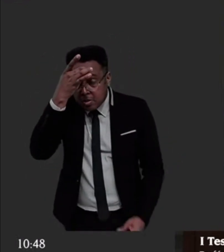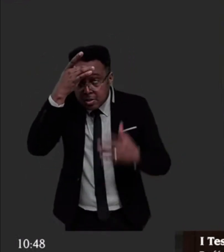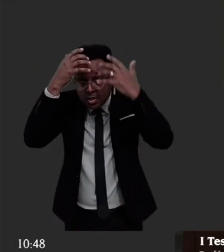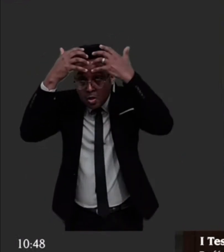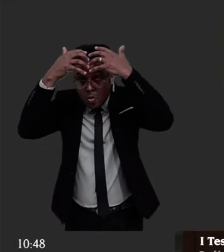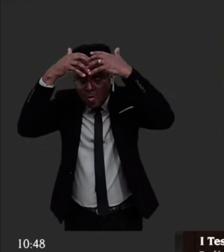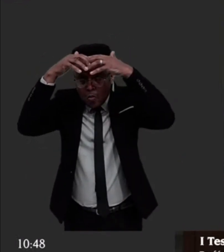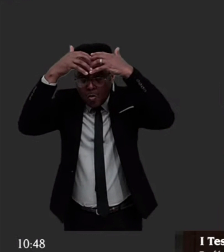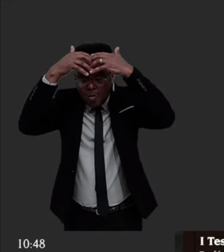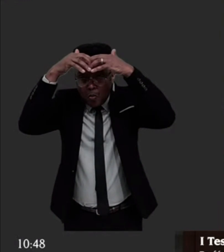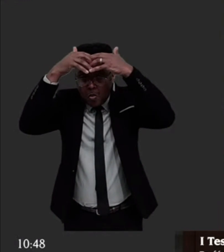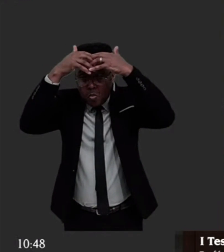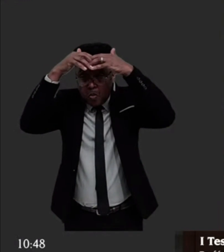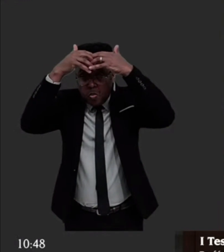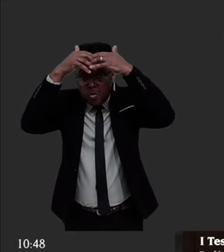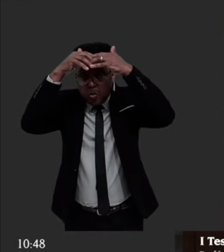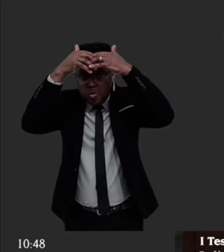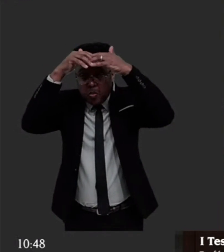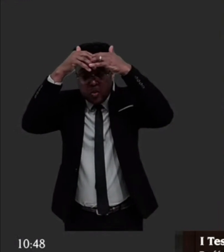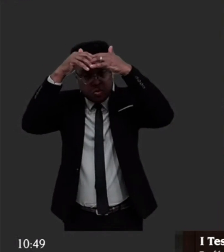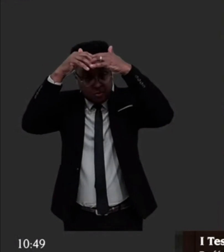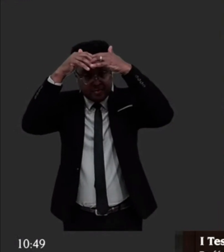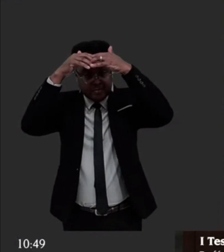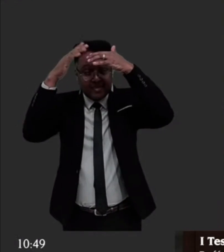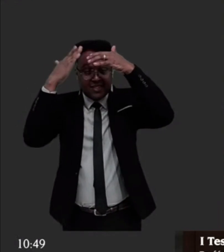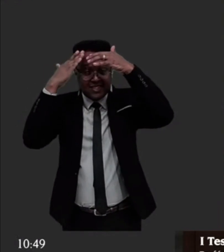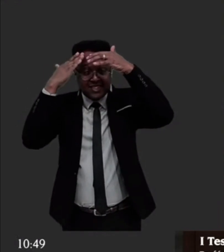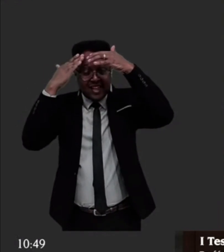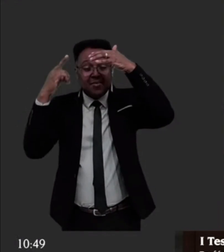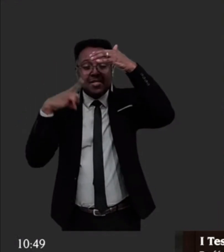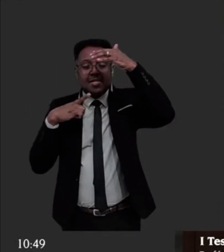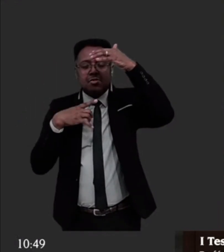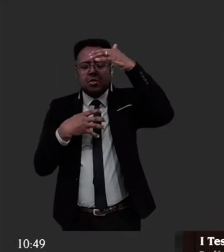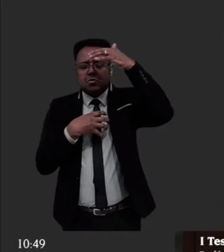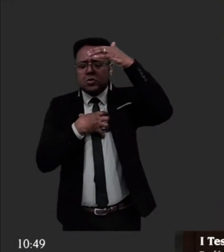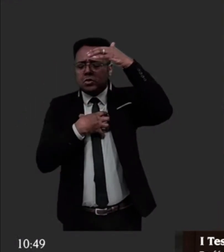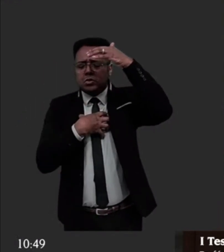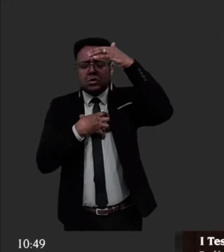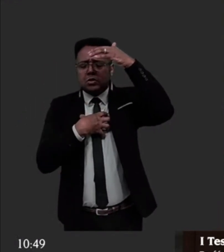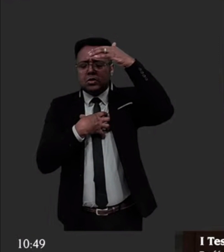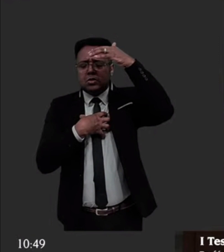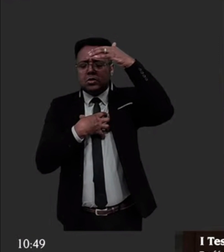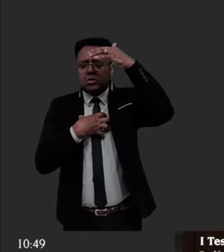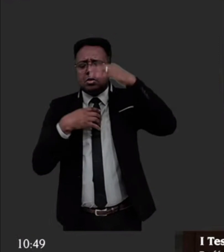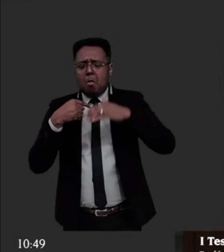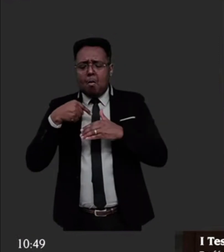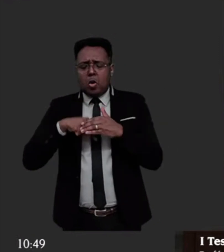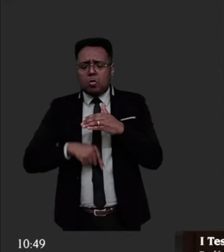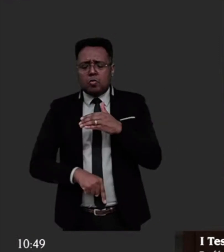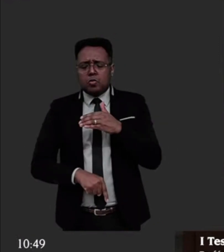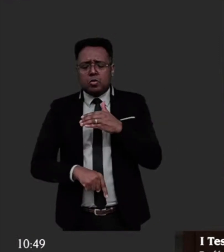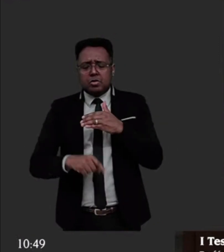as profundezas dos seus sentimentos, que ninguém sabe, só a pessoa tem conhecimento. O que ela imagina, o que ela